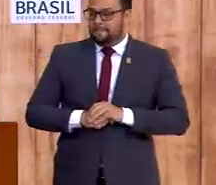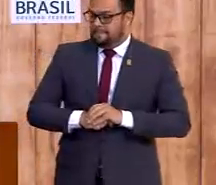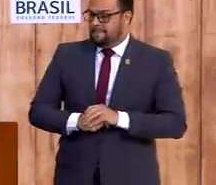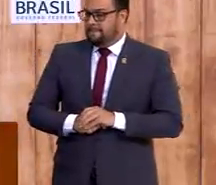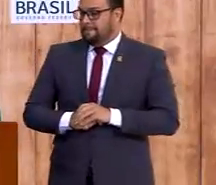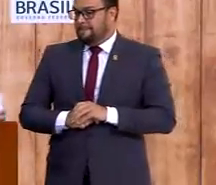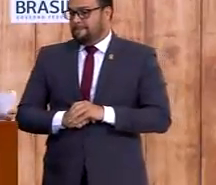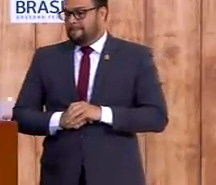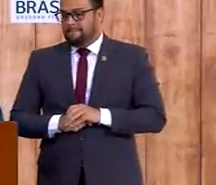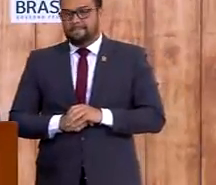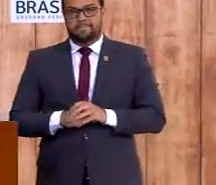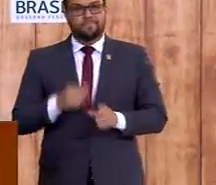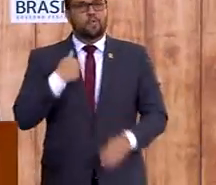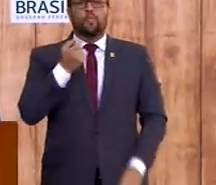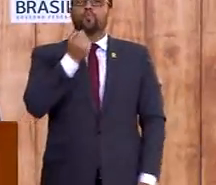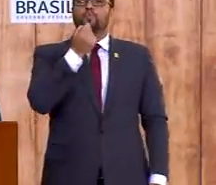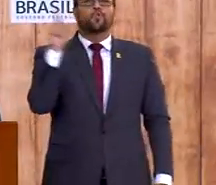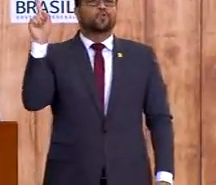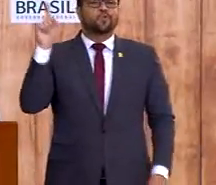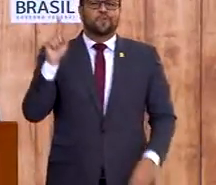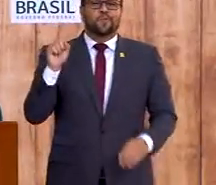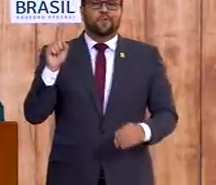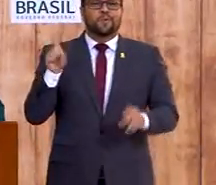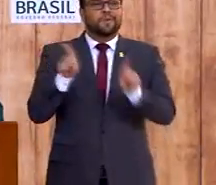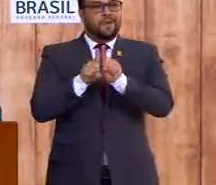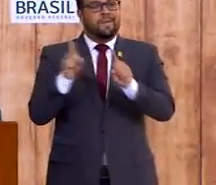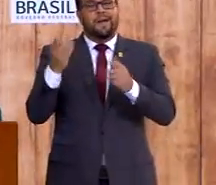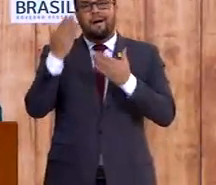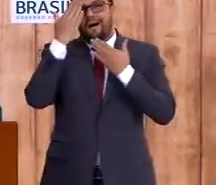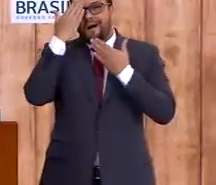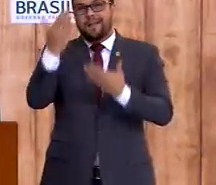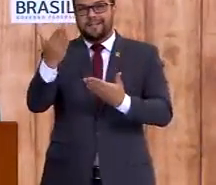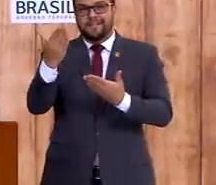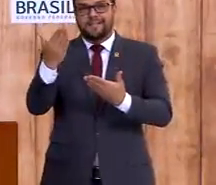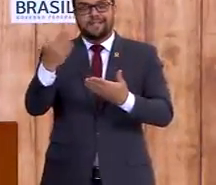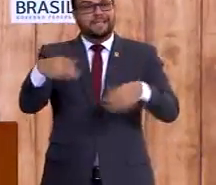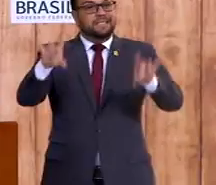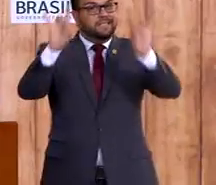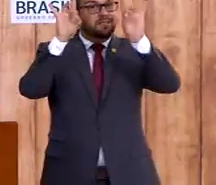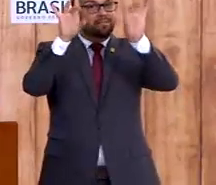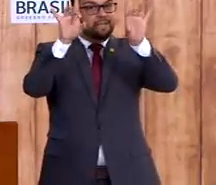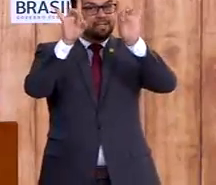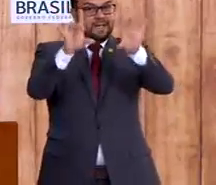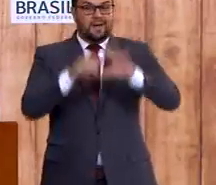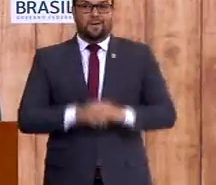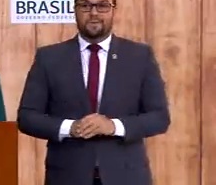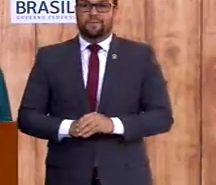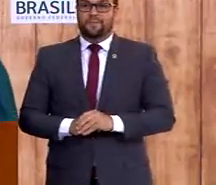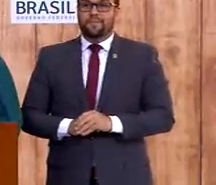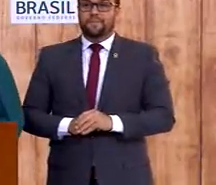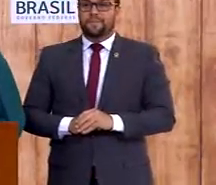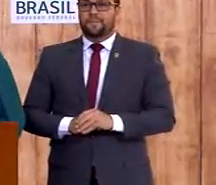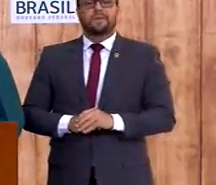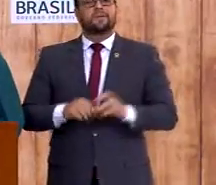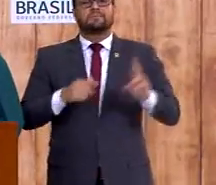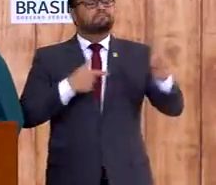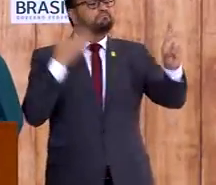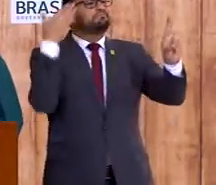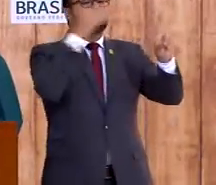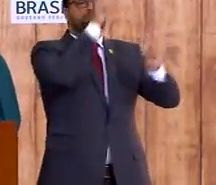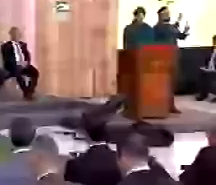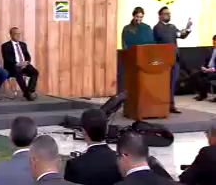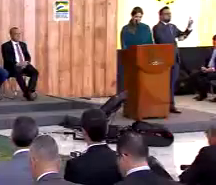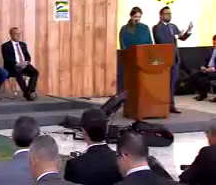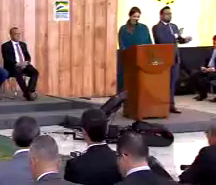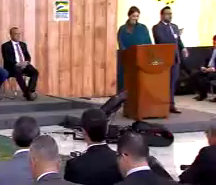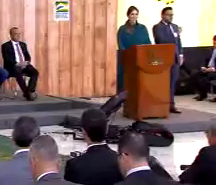Ah e por fim gostaria de fazer um agradecimento especial com diferencial senhor presidente